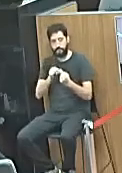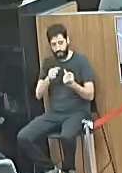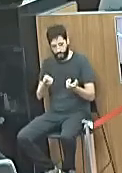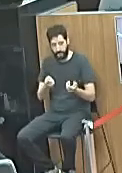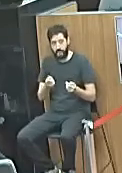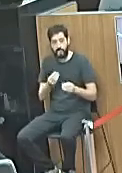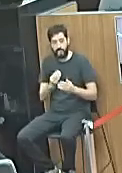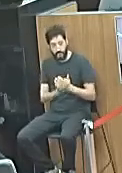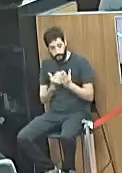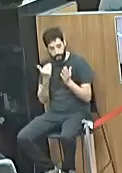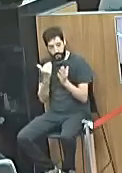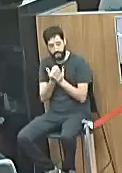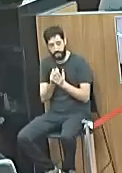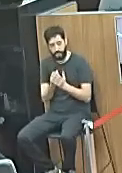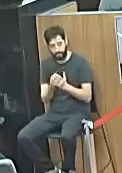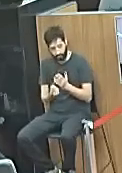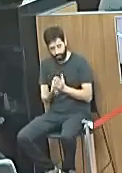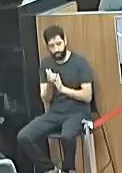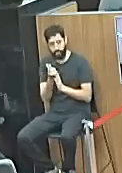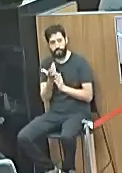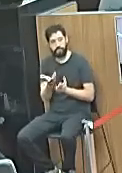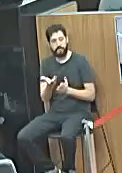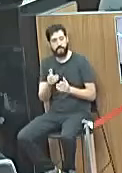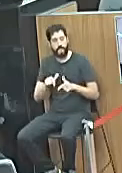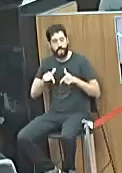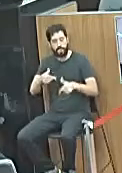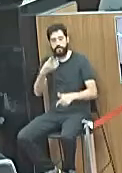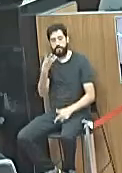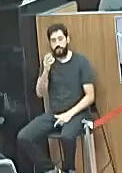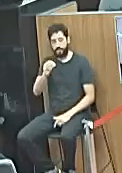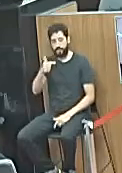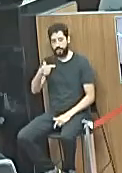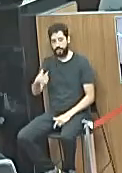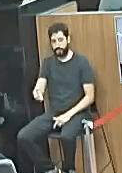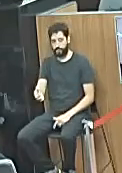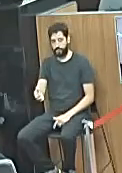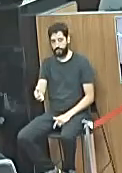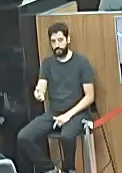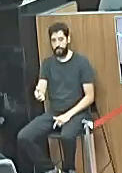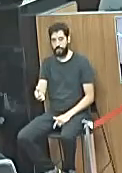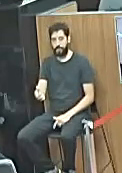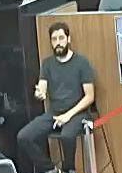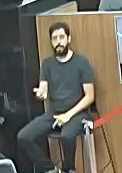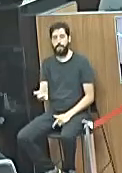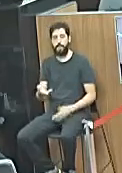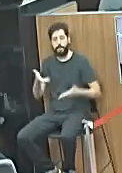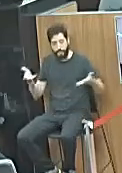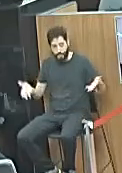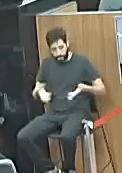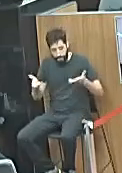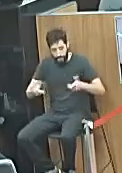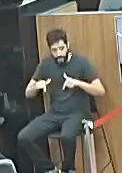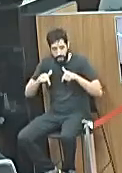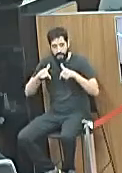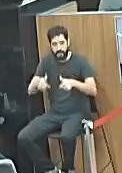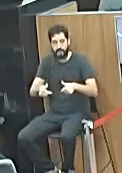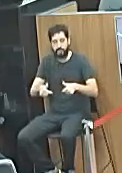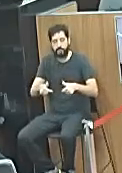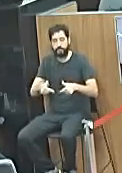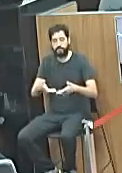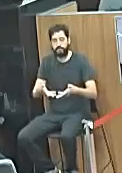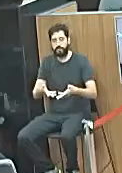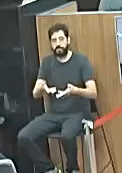na meta meta financeira ação 4076 promar promoção de ações de fomento à geração